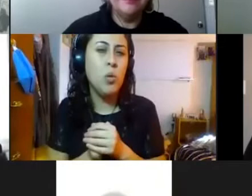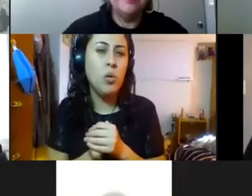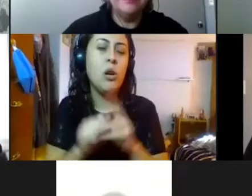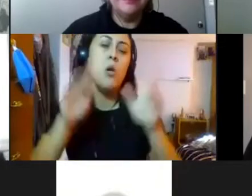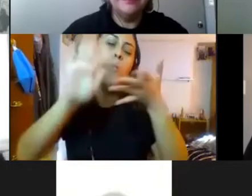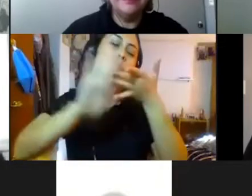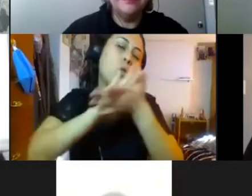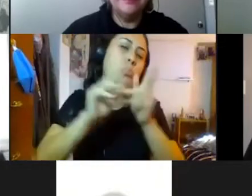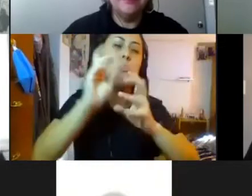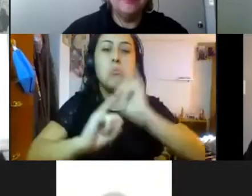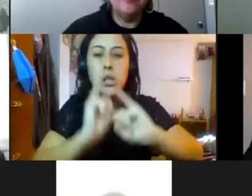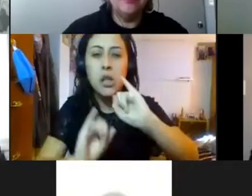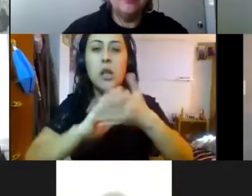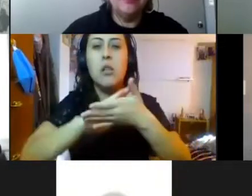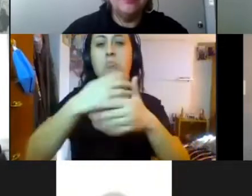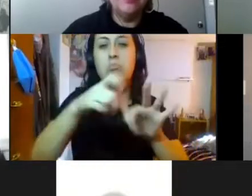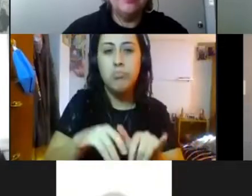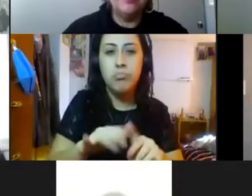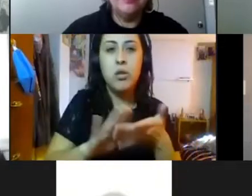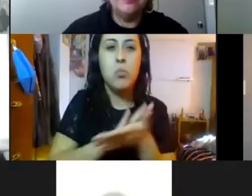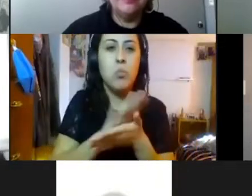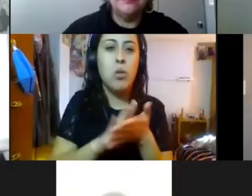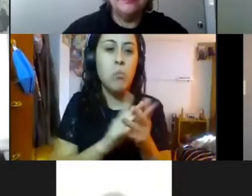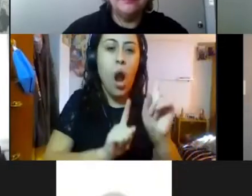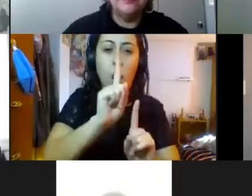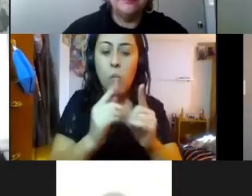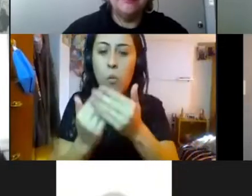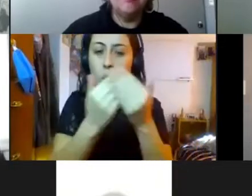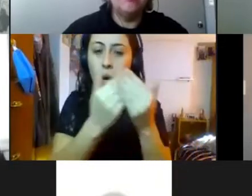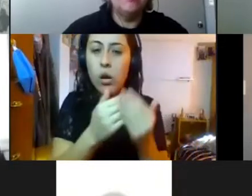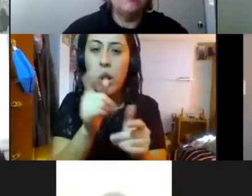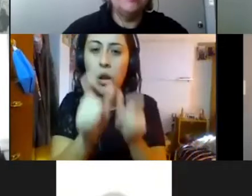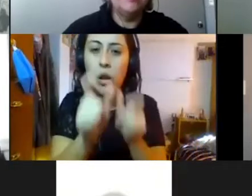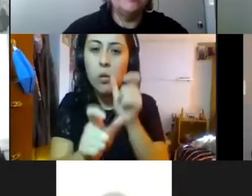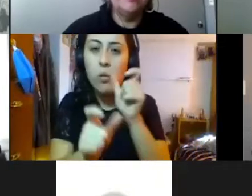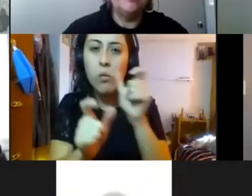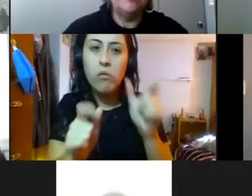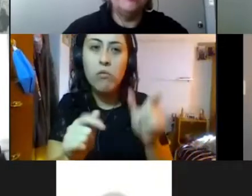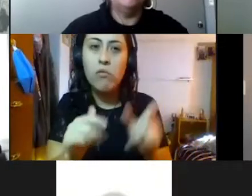y si las personas que no tengan una buena conexión, ¿cómo están?